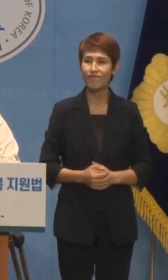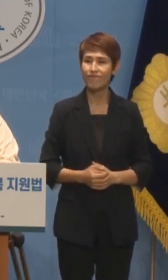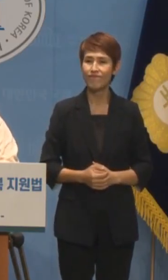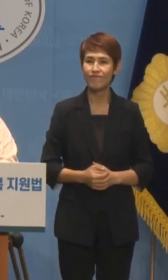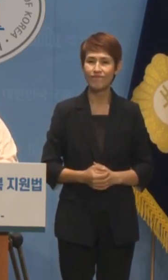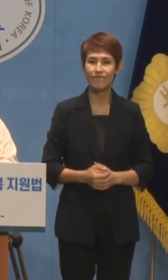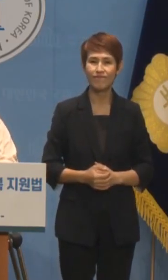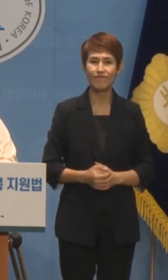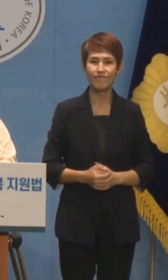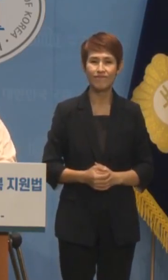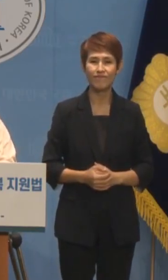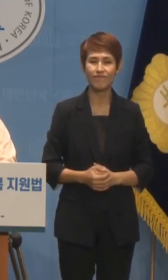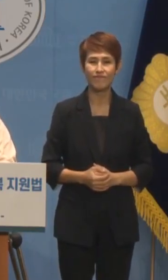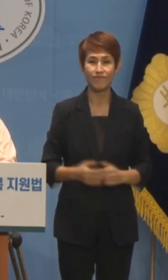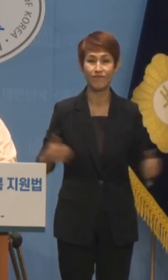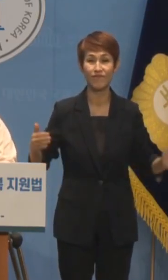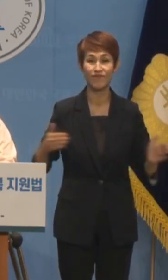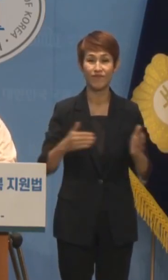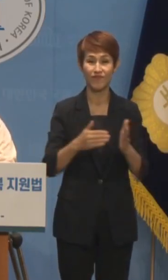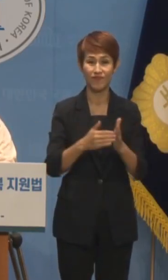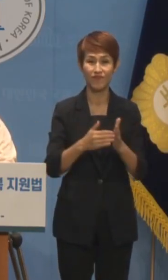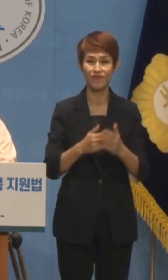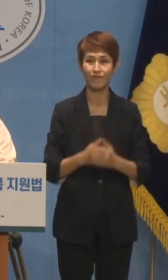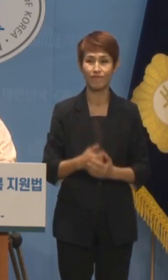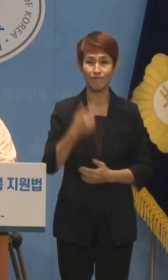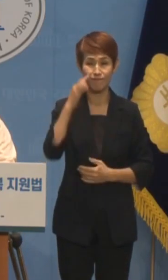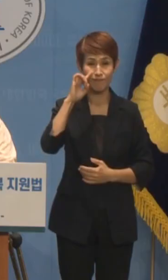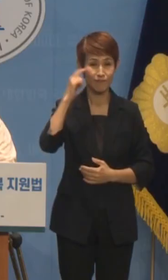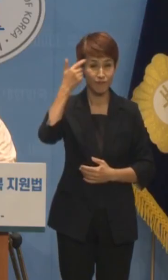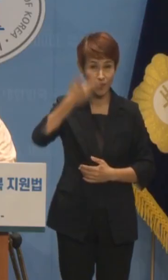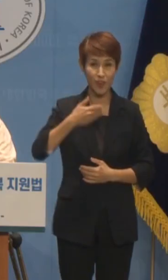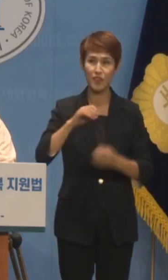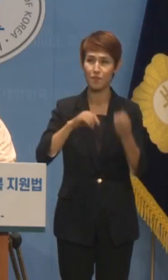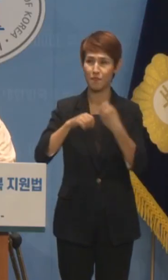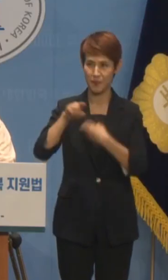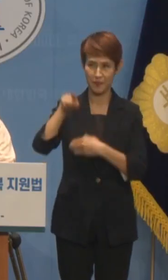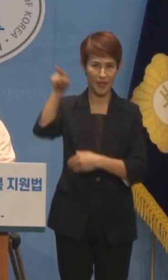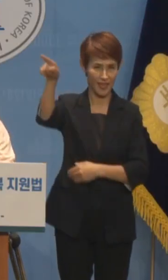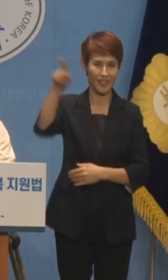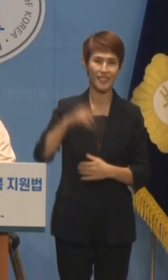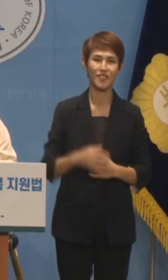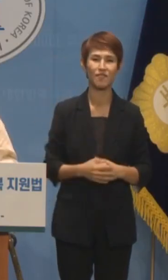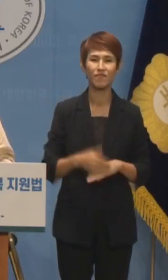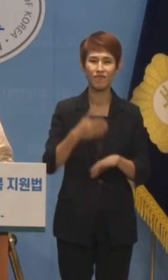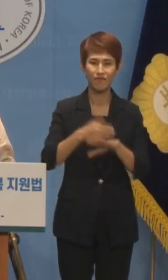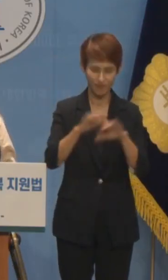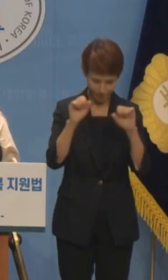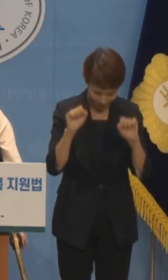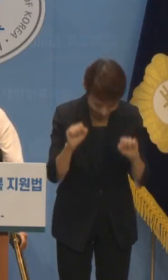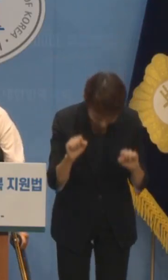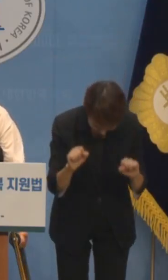네, 이상으로 기자회견을 마치겠습니다. 질의응답은 바깥에서 진행하도록 하겠습니다. 고맙습니다.